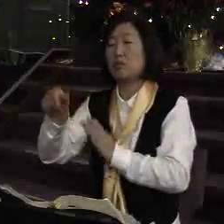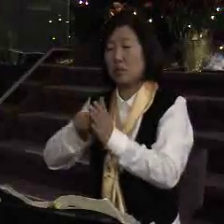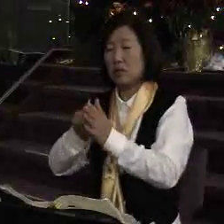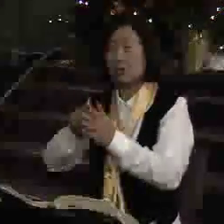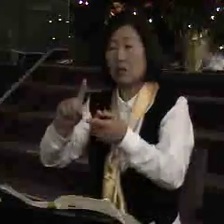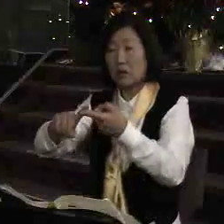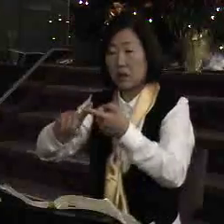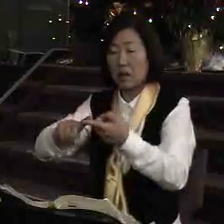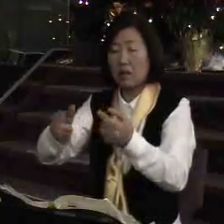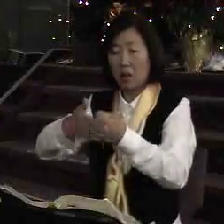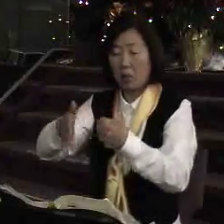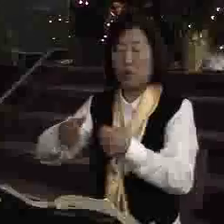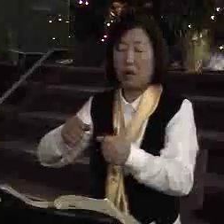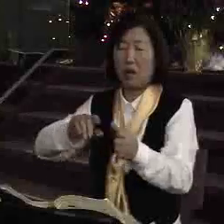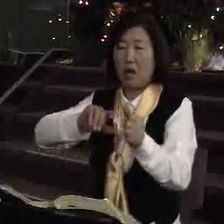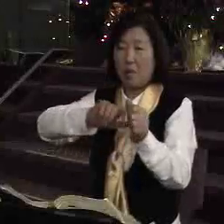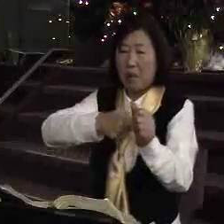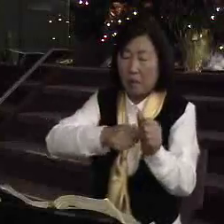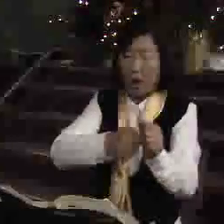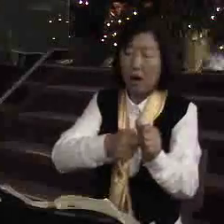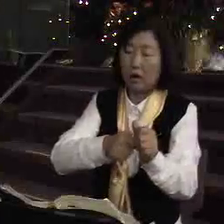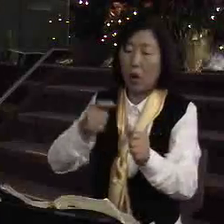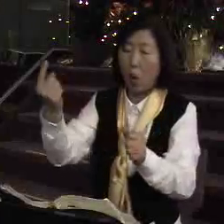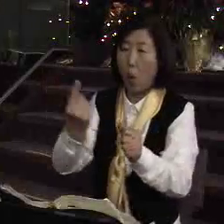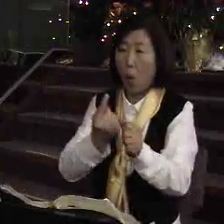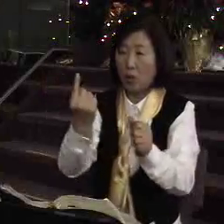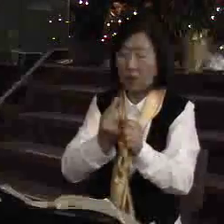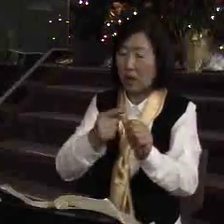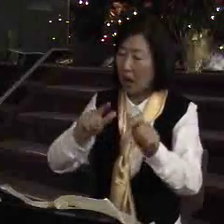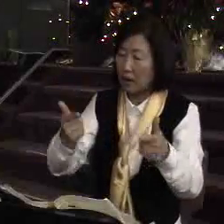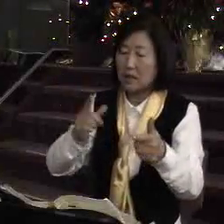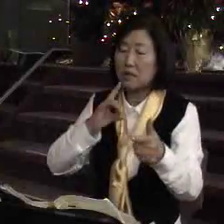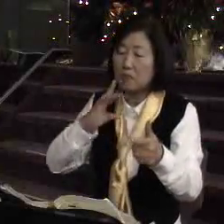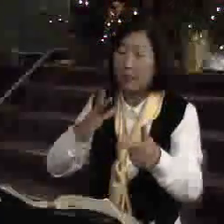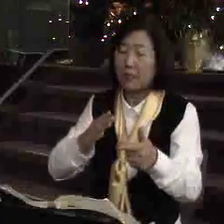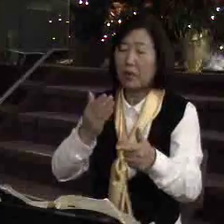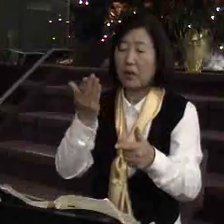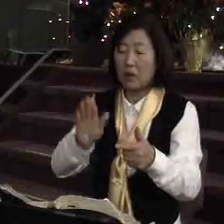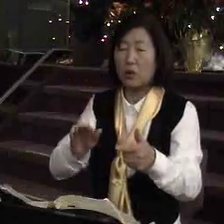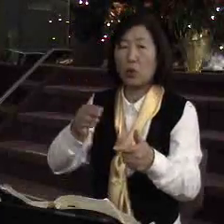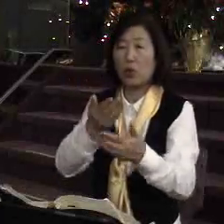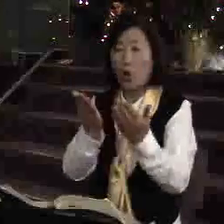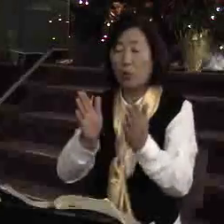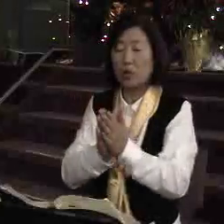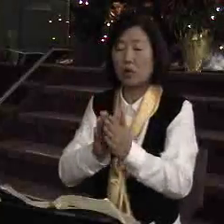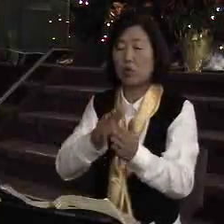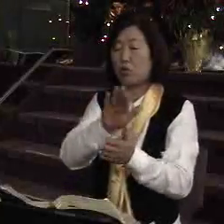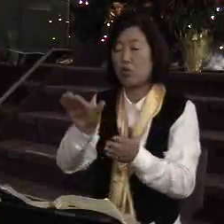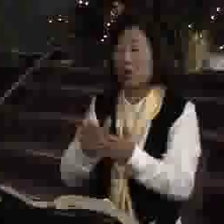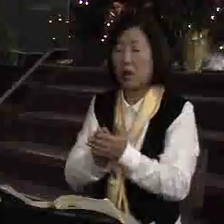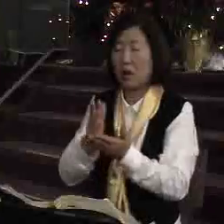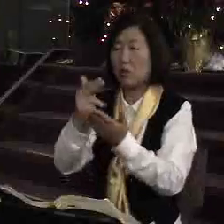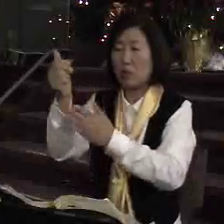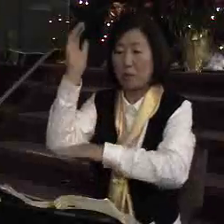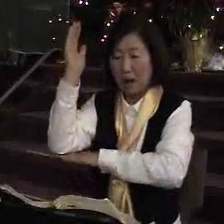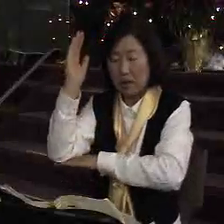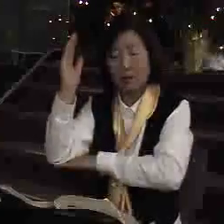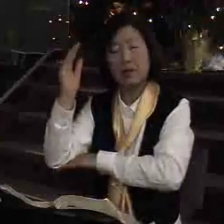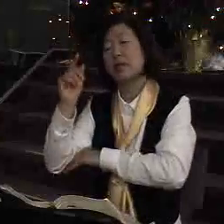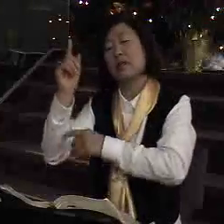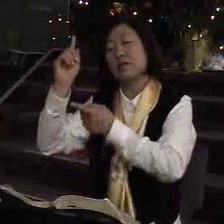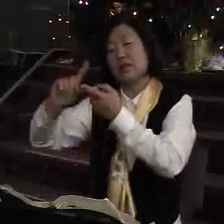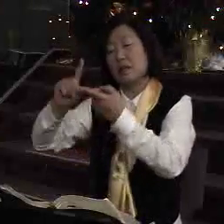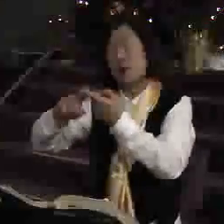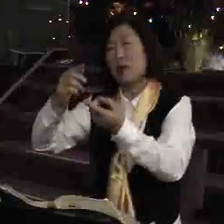것 자체 때문에 핍박이 오지는 않겠지만, 그래도 여러분, 우리가 주님의 말씀을